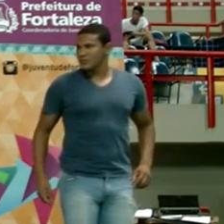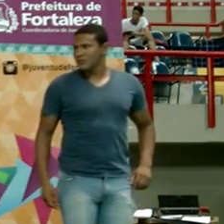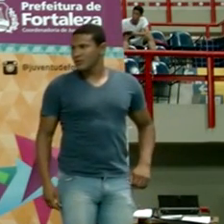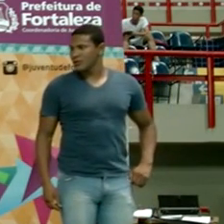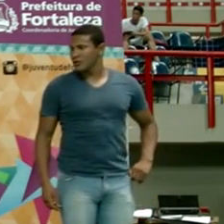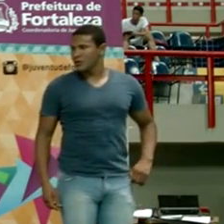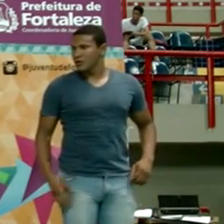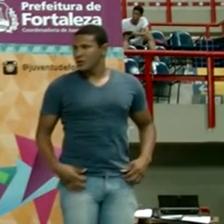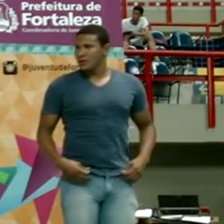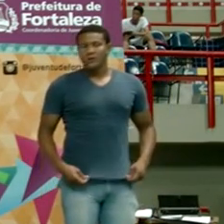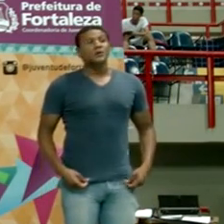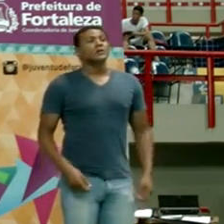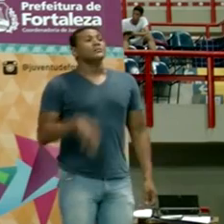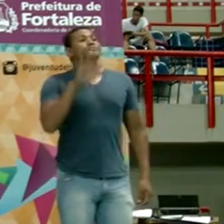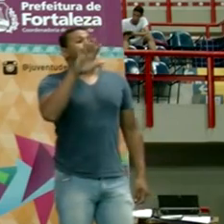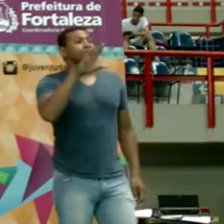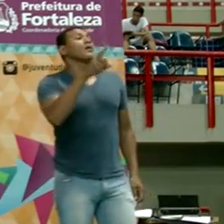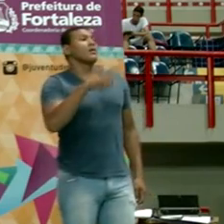disseram